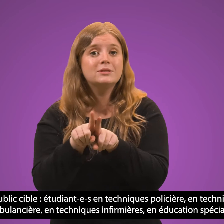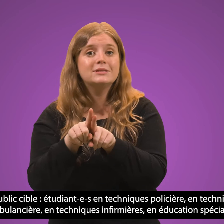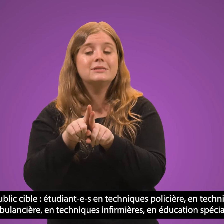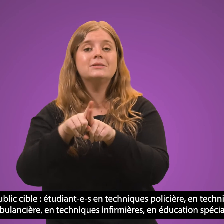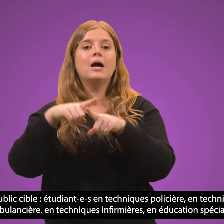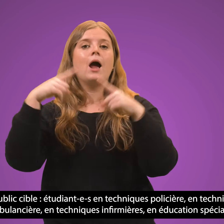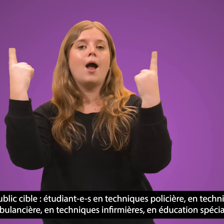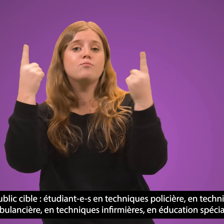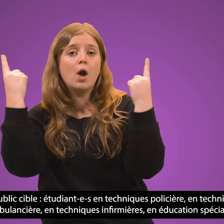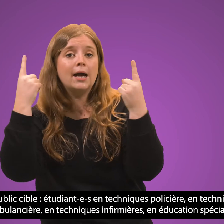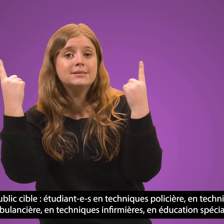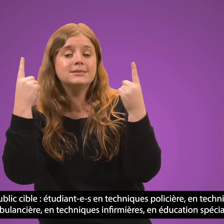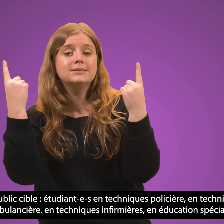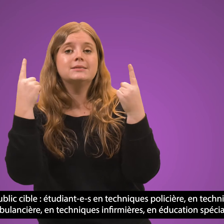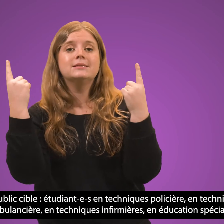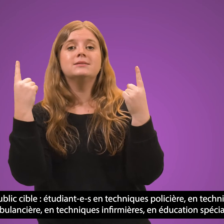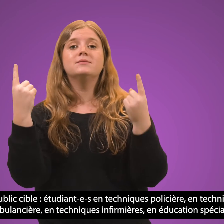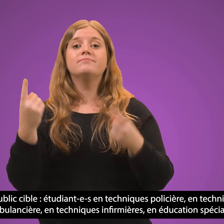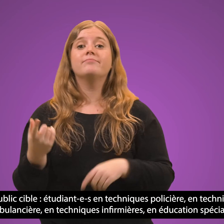en éducation spécialisée